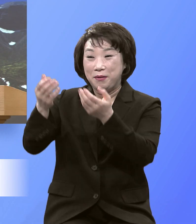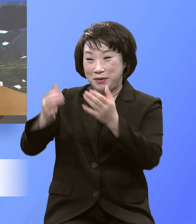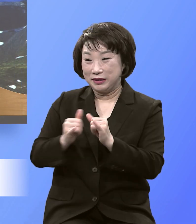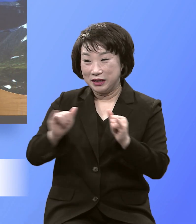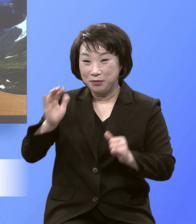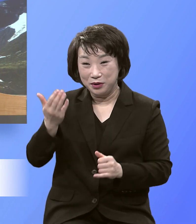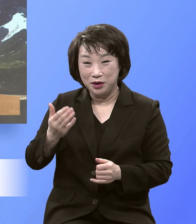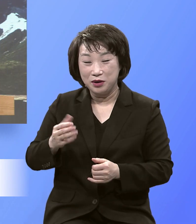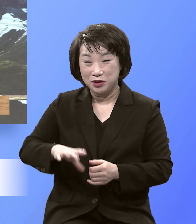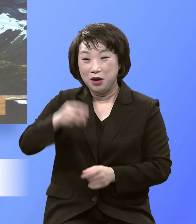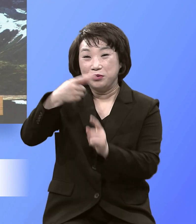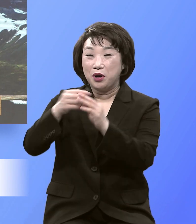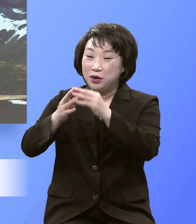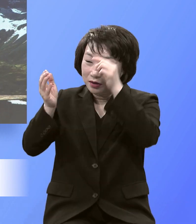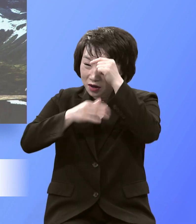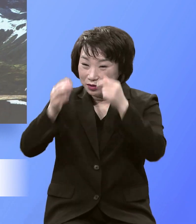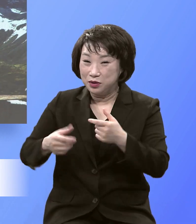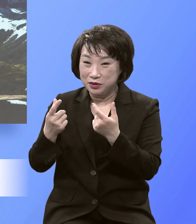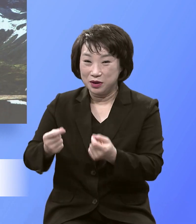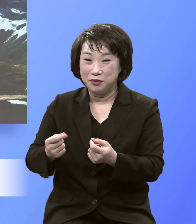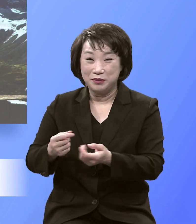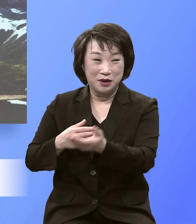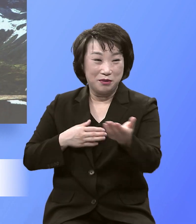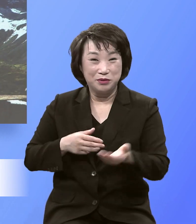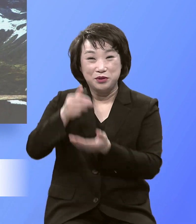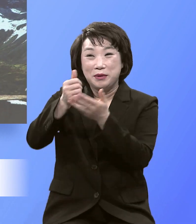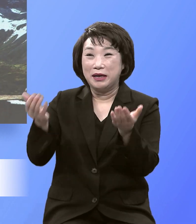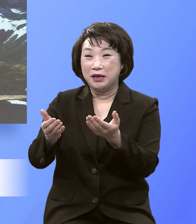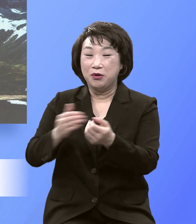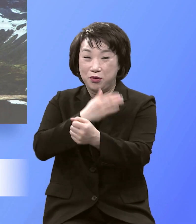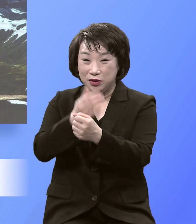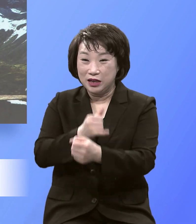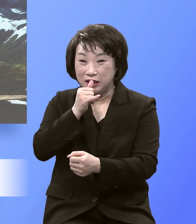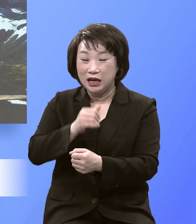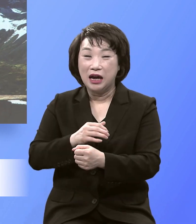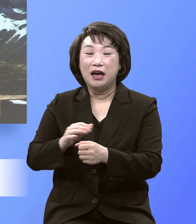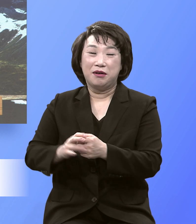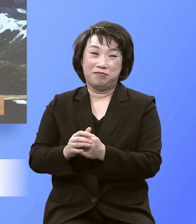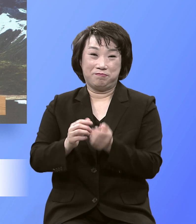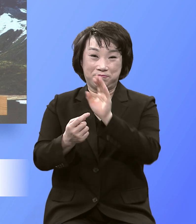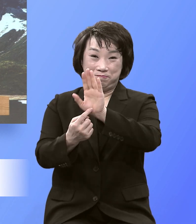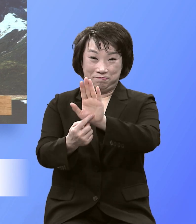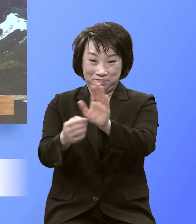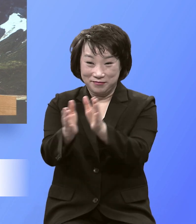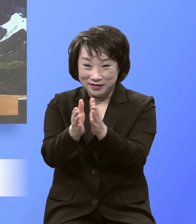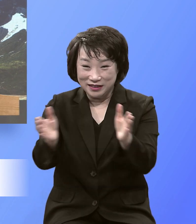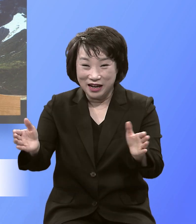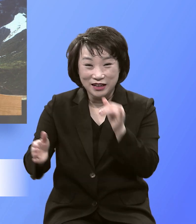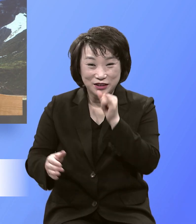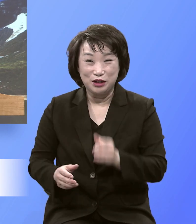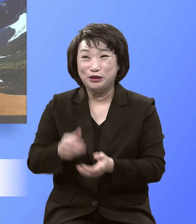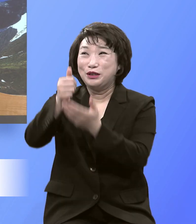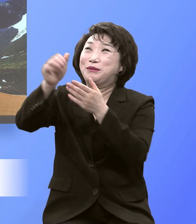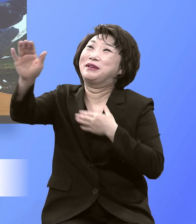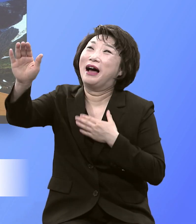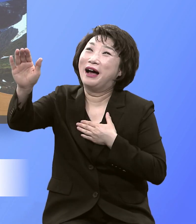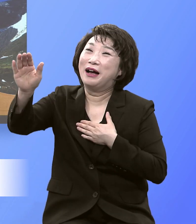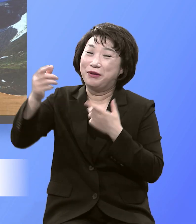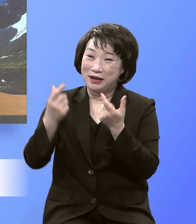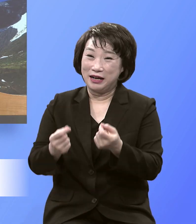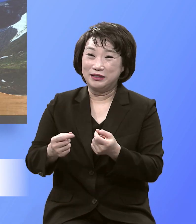초대교인 같은 상속자가 되어 주의 사역을 권세 있게 능력 있게 하게 될 것이니 주님에게도